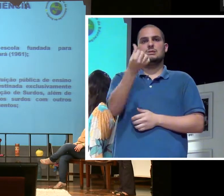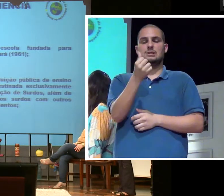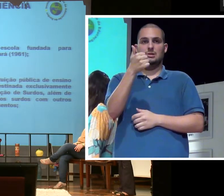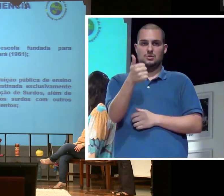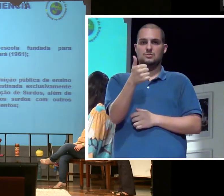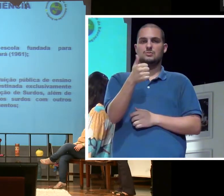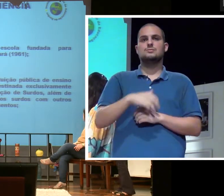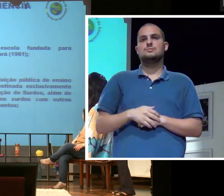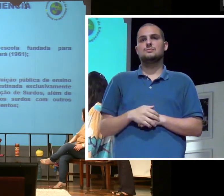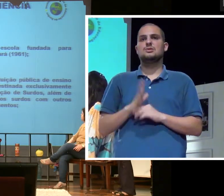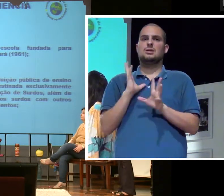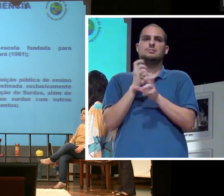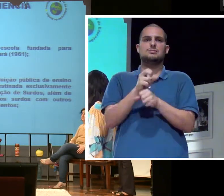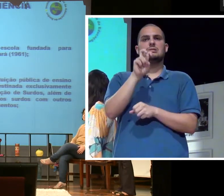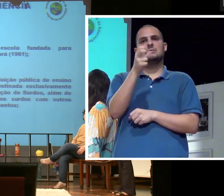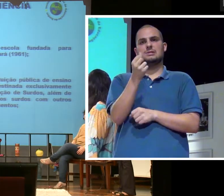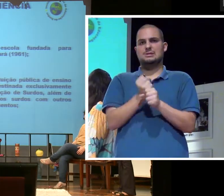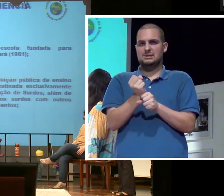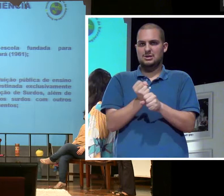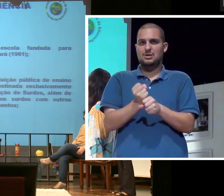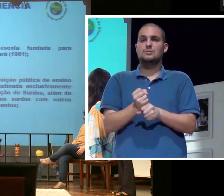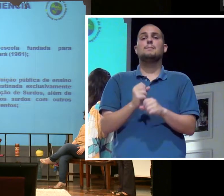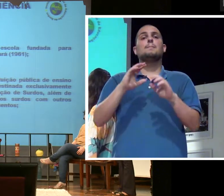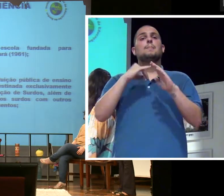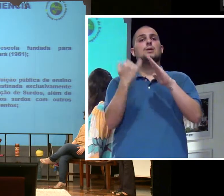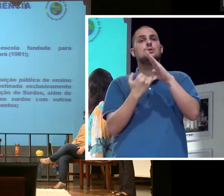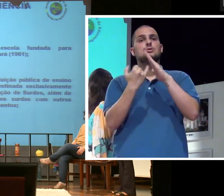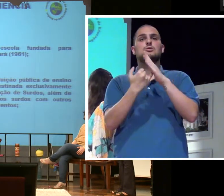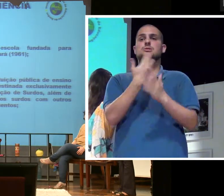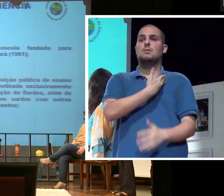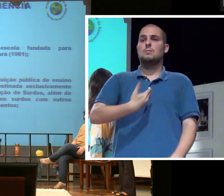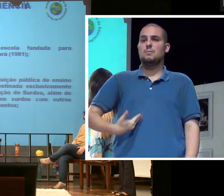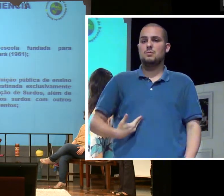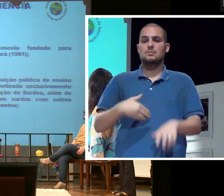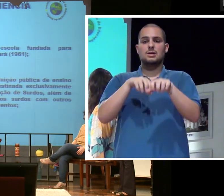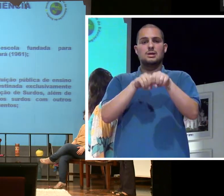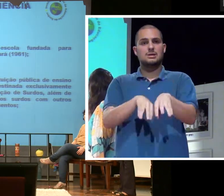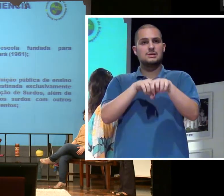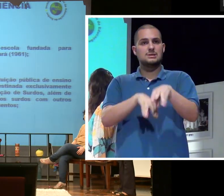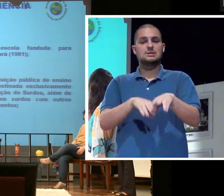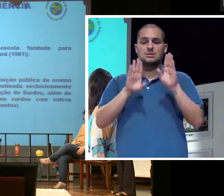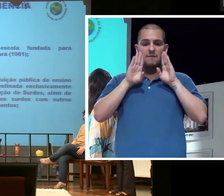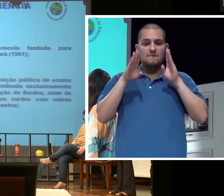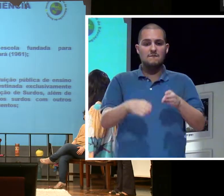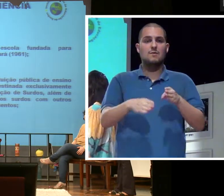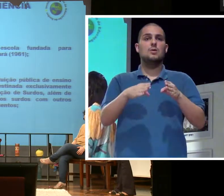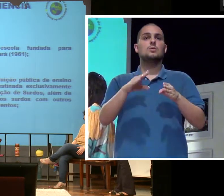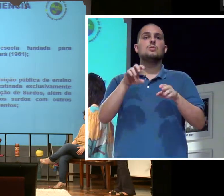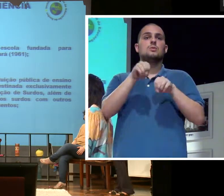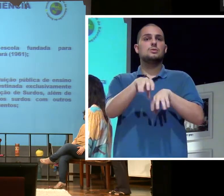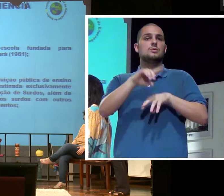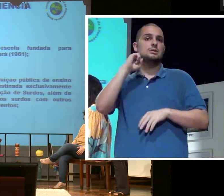né, eu tenho 56 anos, é a única instituição pública de ensino do Estado destinada exclusivamente